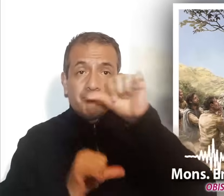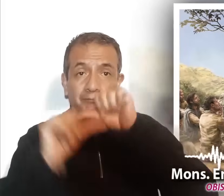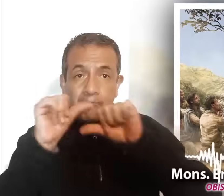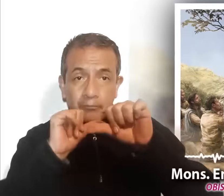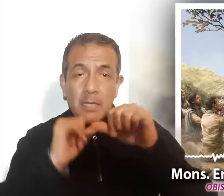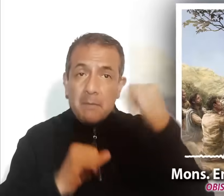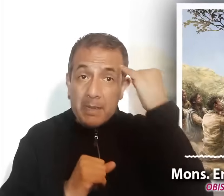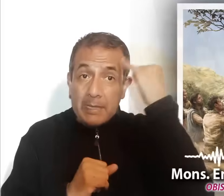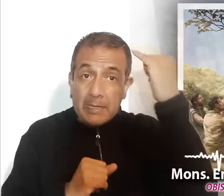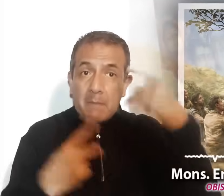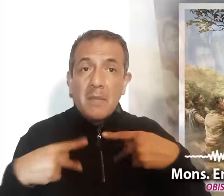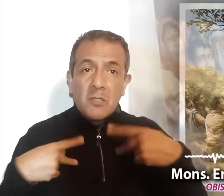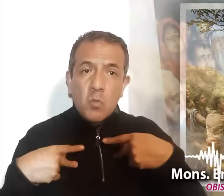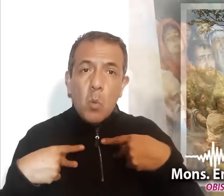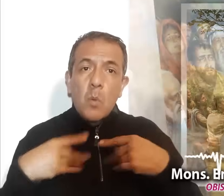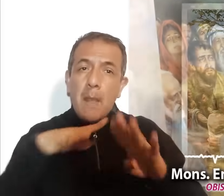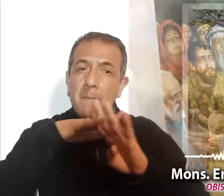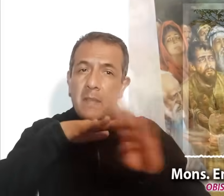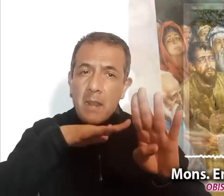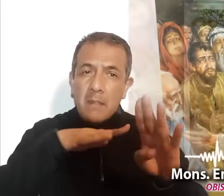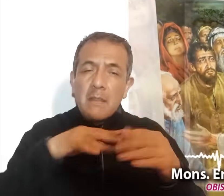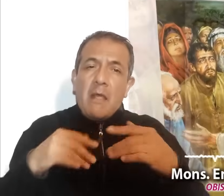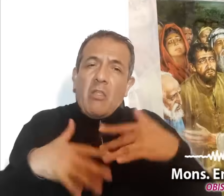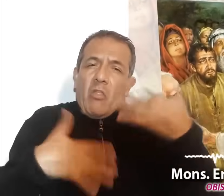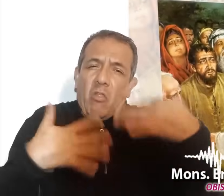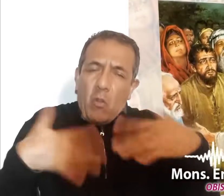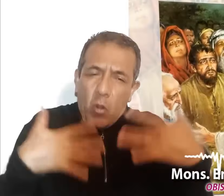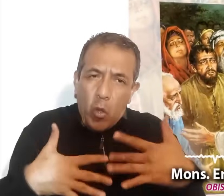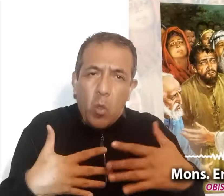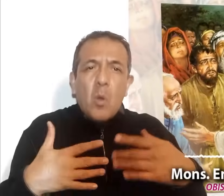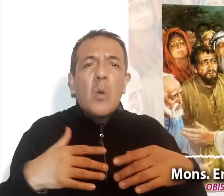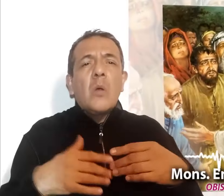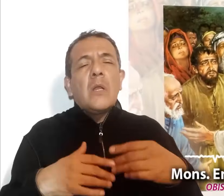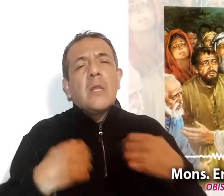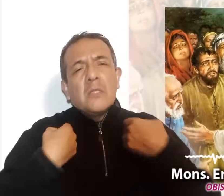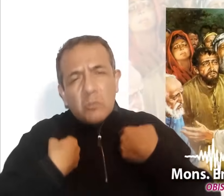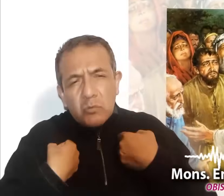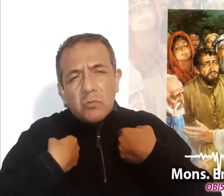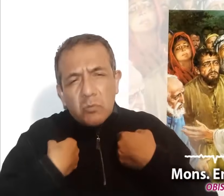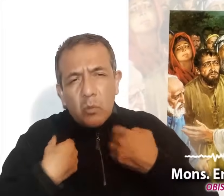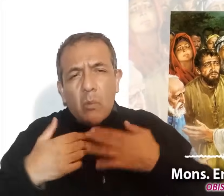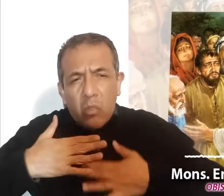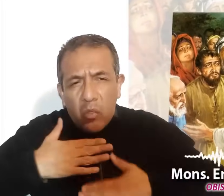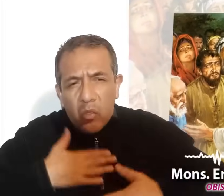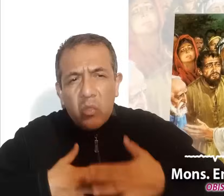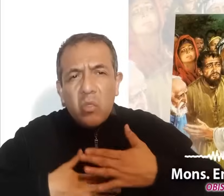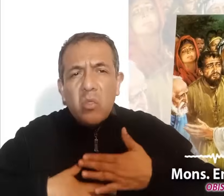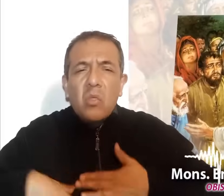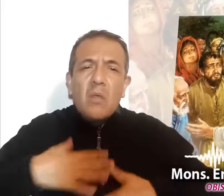al migrante y siente su dolor, su inseguridad, su timidez y la angustia con que va recorriendo su